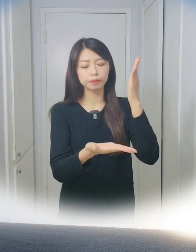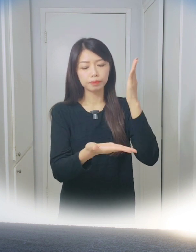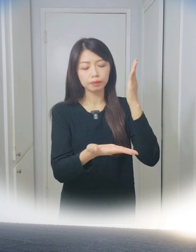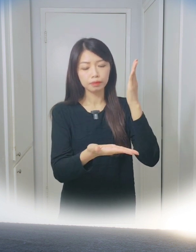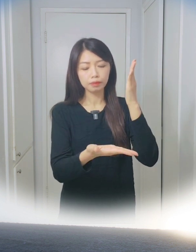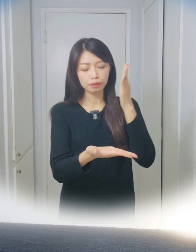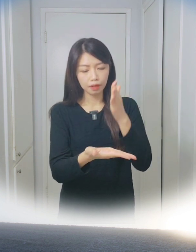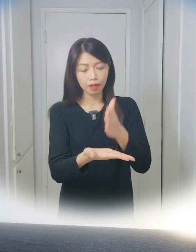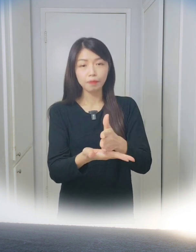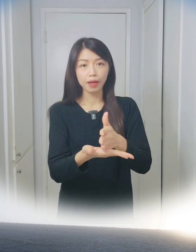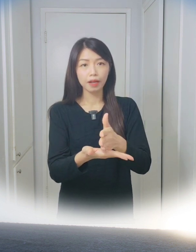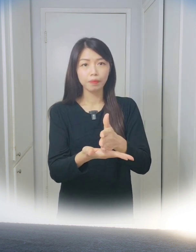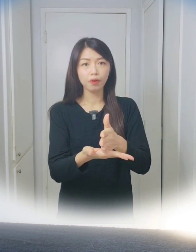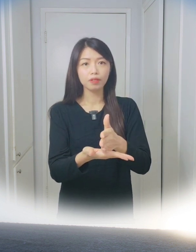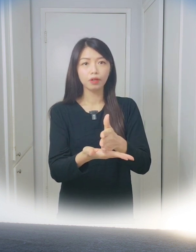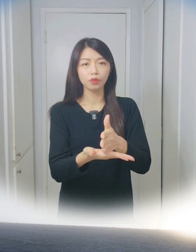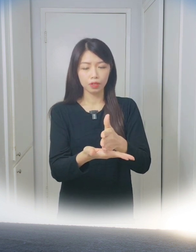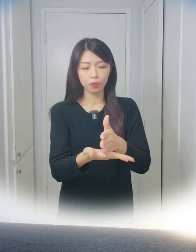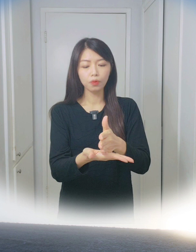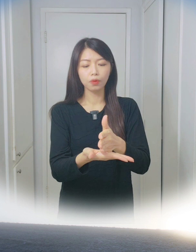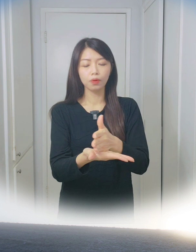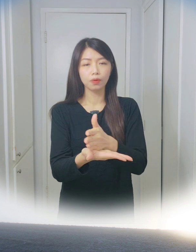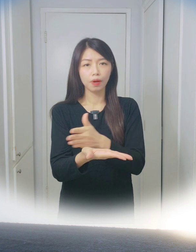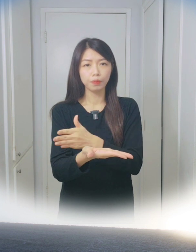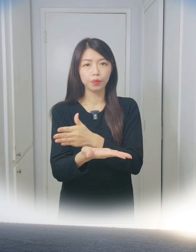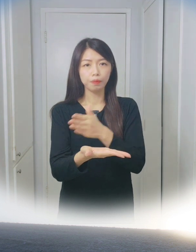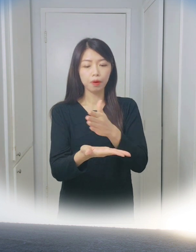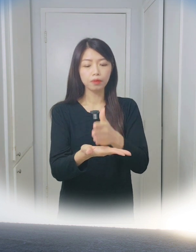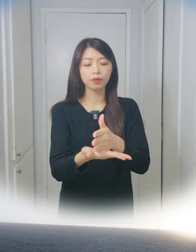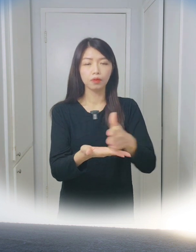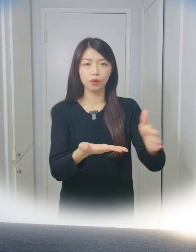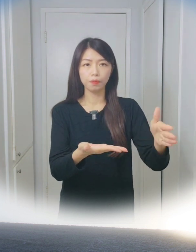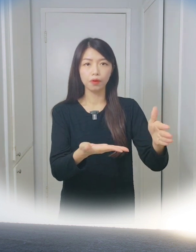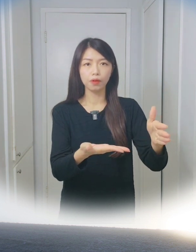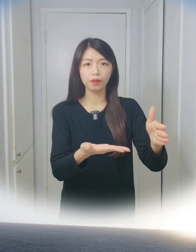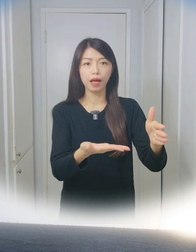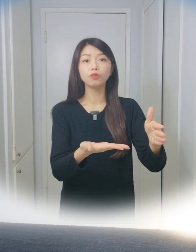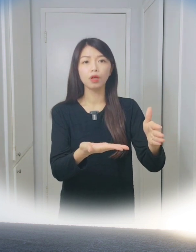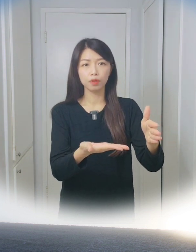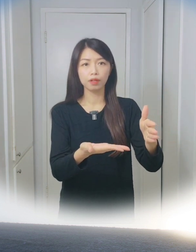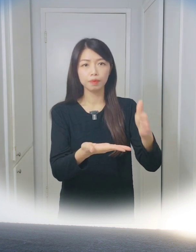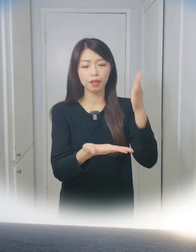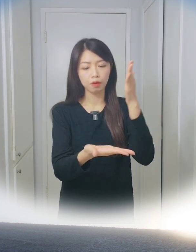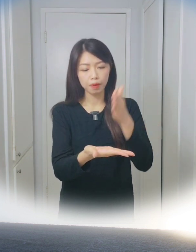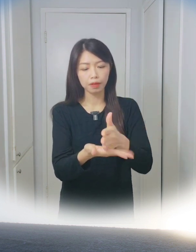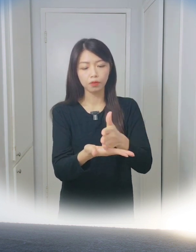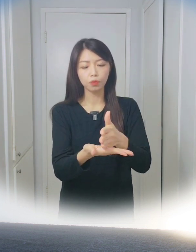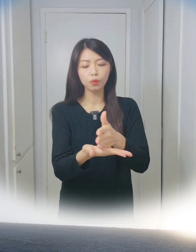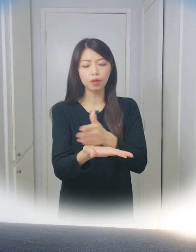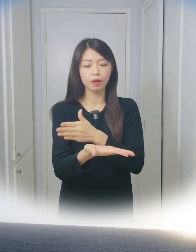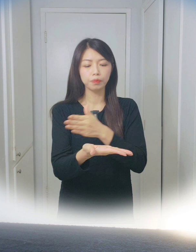날로 반을 한번 찍어주시고 앞으로 한번 뒤로 한번 나눈다고 생각하시면 돼요.